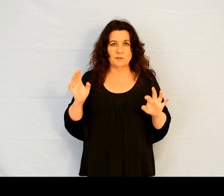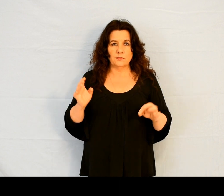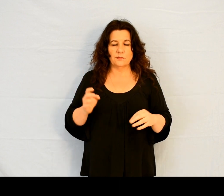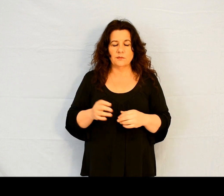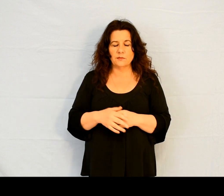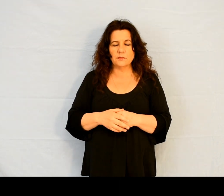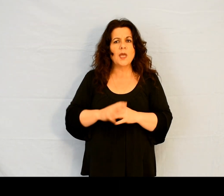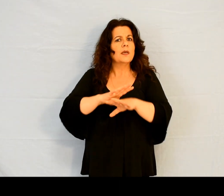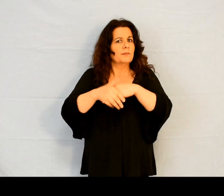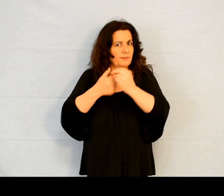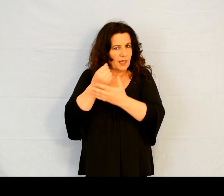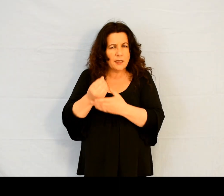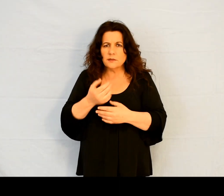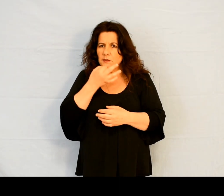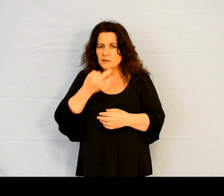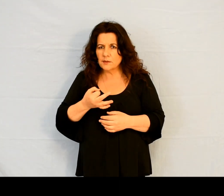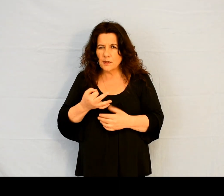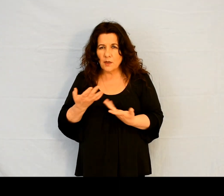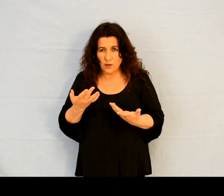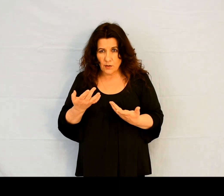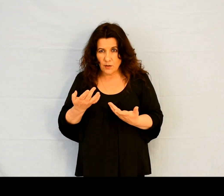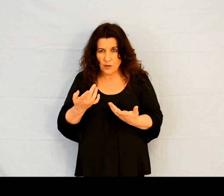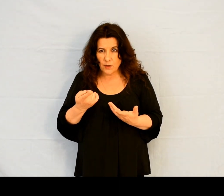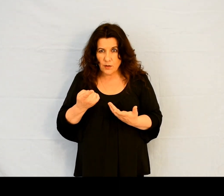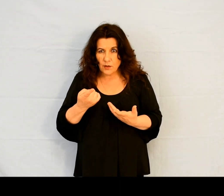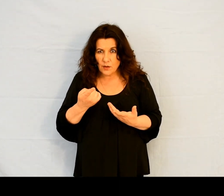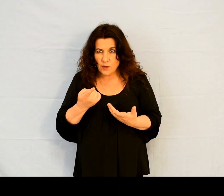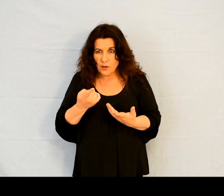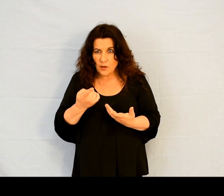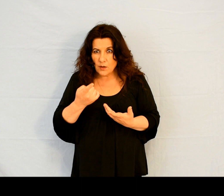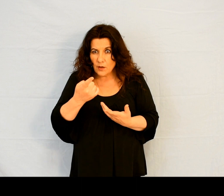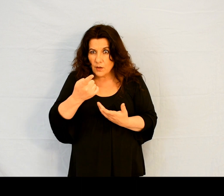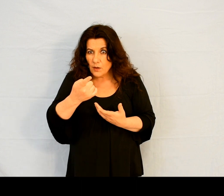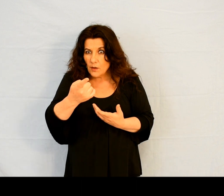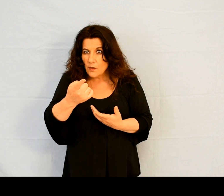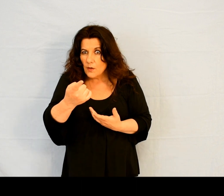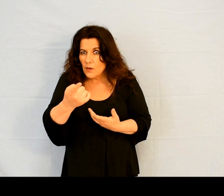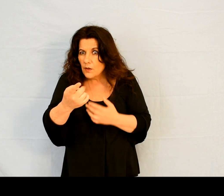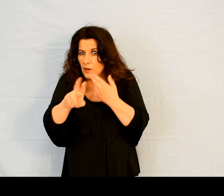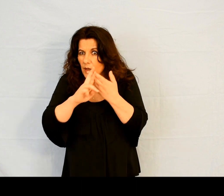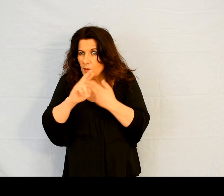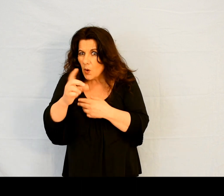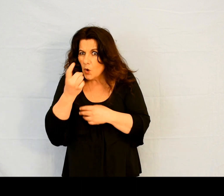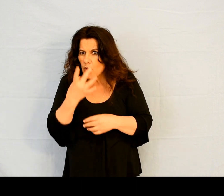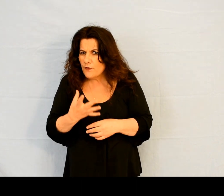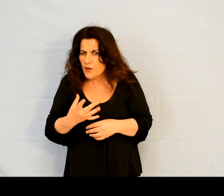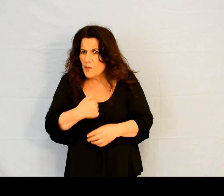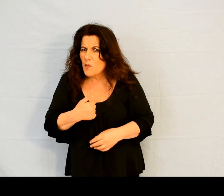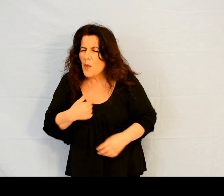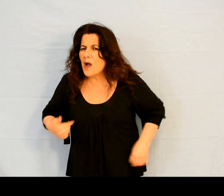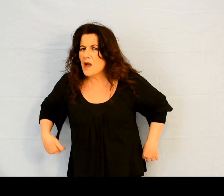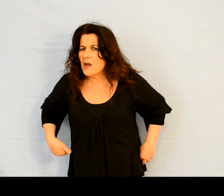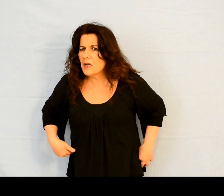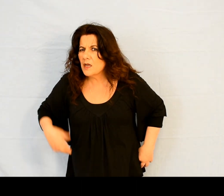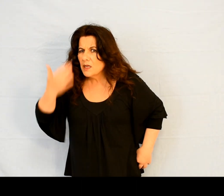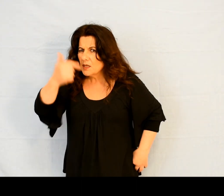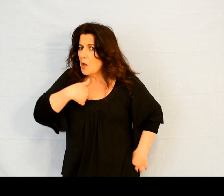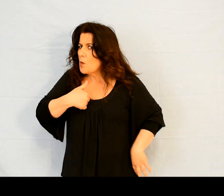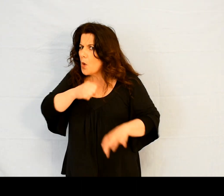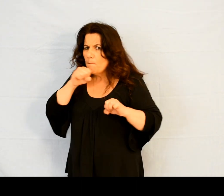Pilate lui dit alors, « Tu refuses de me parler à moi? Ne sais-tu pas que j'ai pouvoir de te relâcher et pouvoir de te